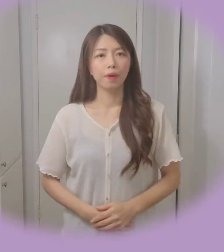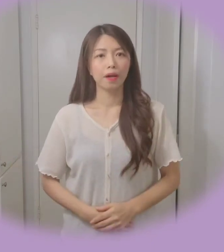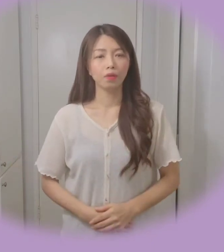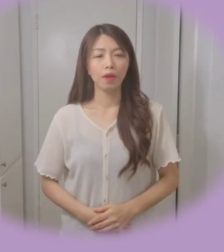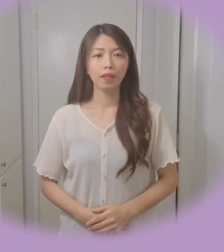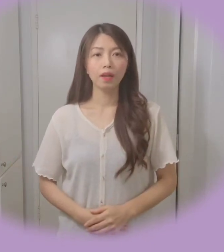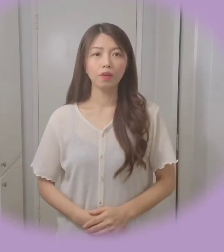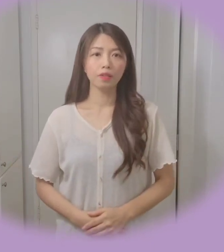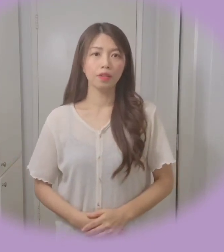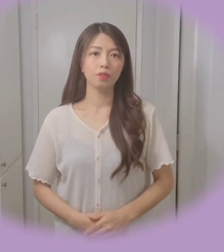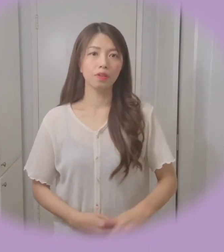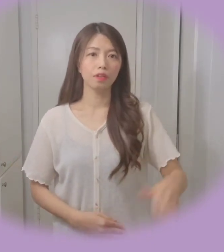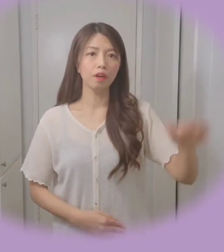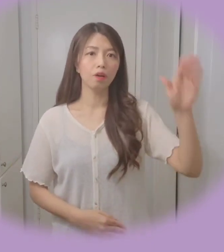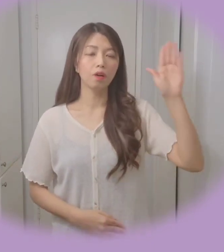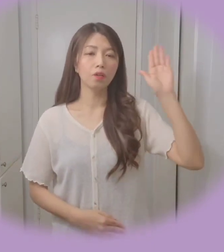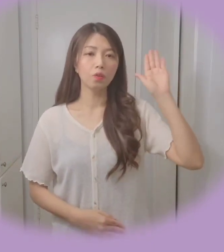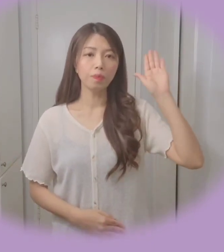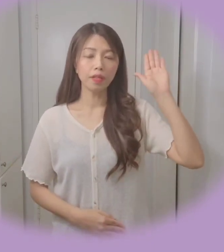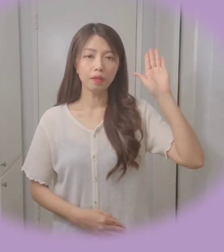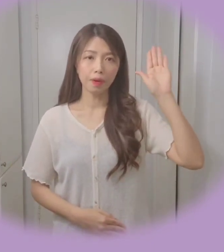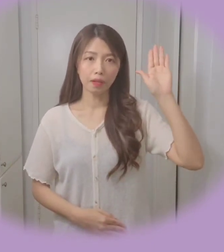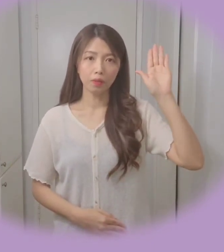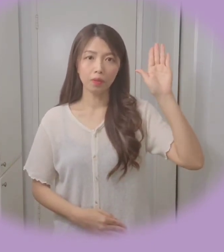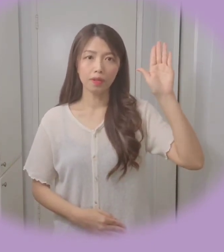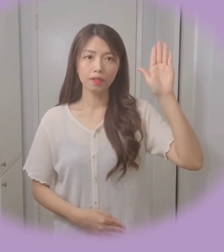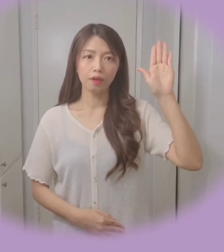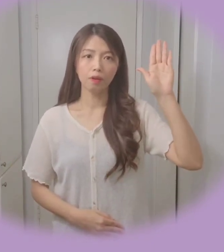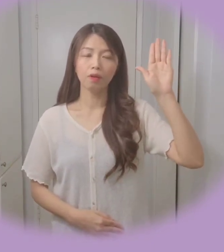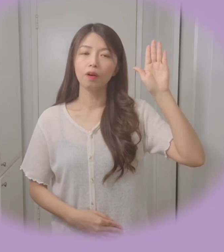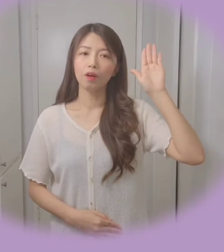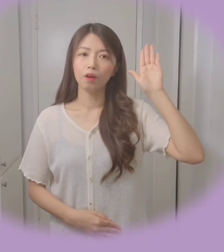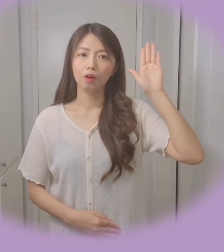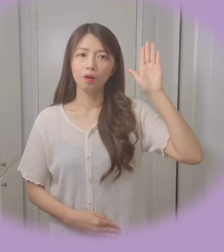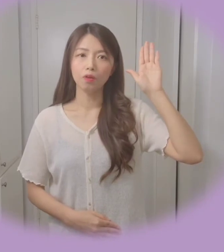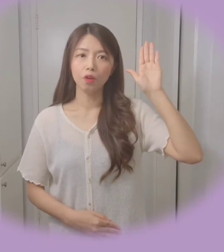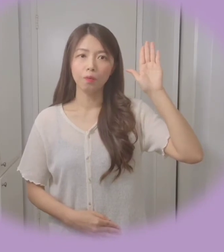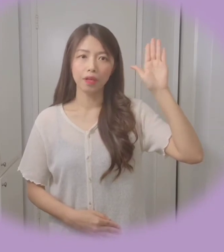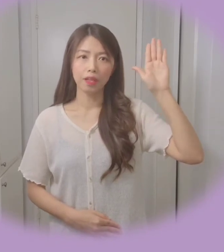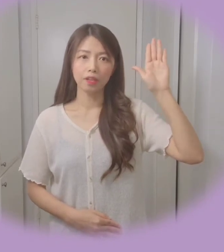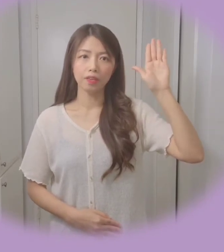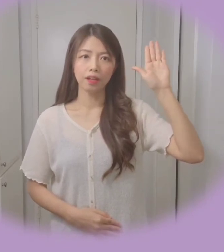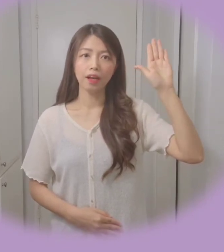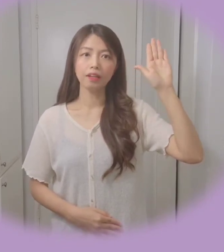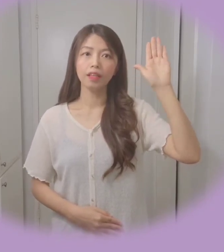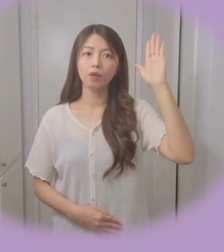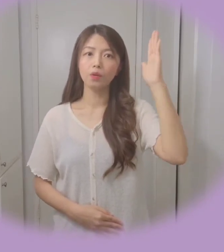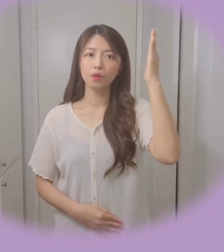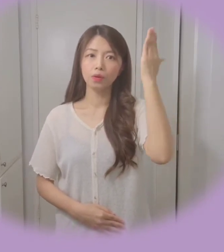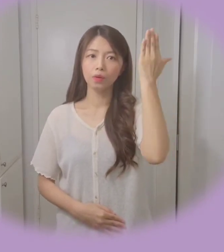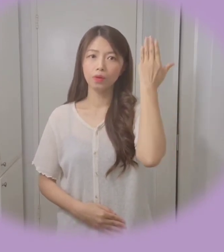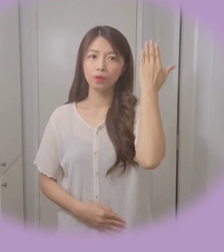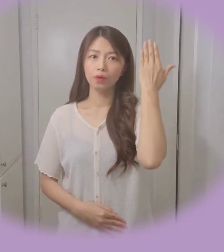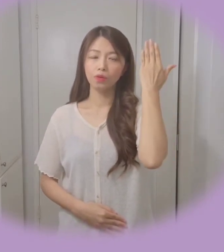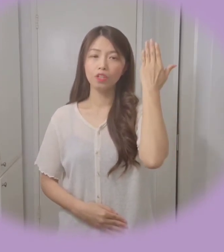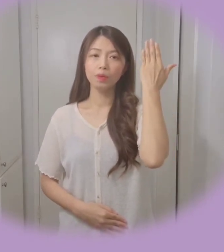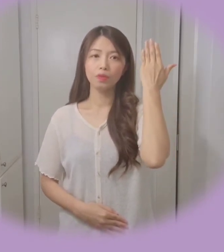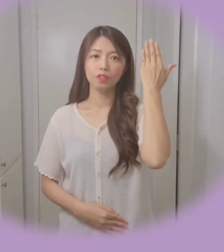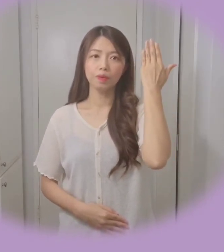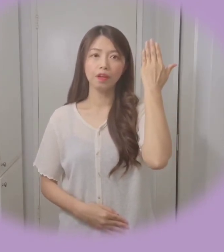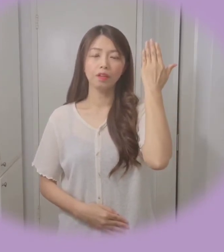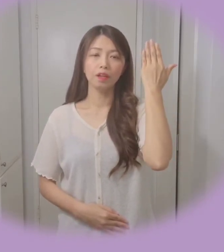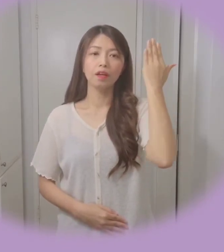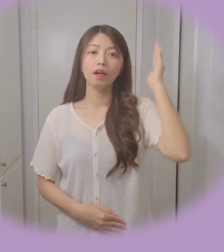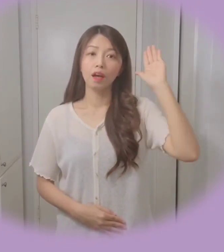되어 왔나봐. 되다라고 한 뜻의 수어는요. 손바닥이 바깥으로 해서 얼굴 옆에 이렇게 대셨다가 그대로